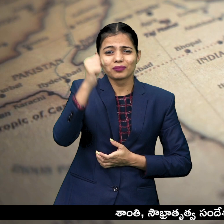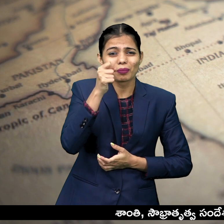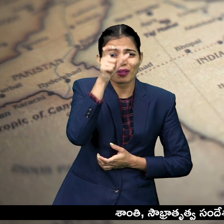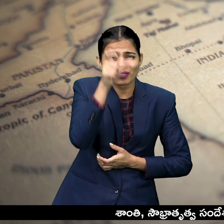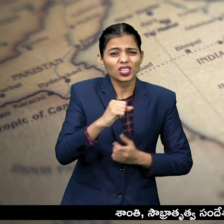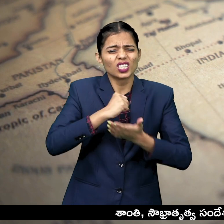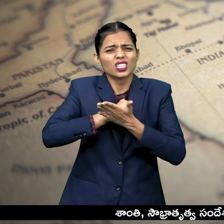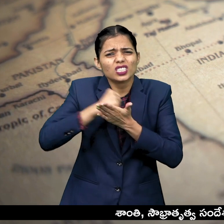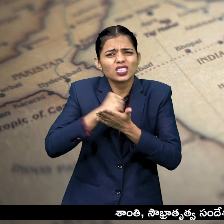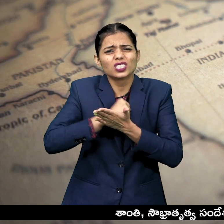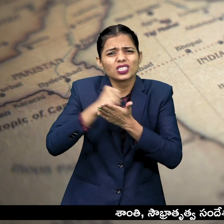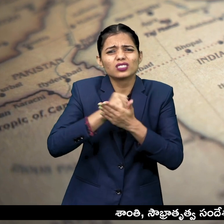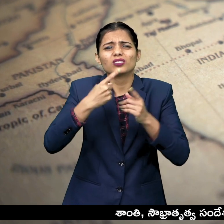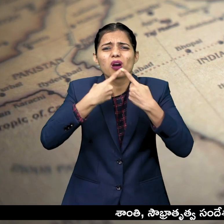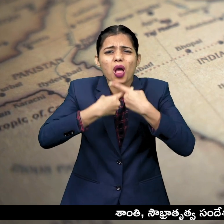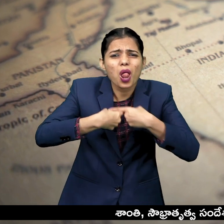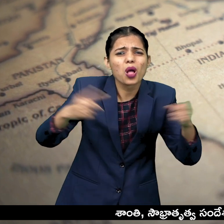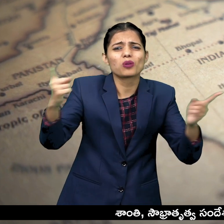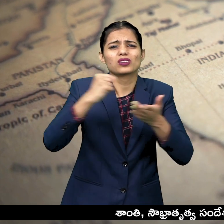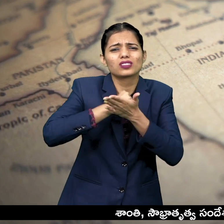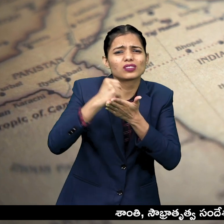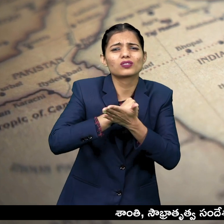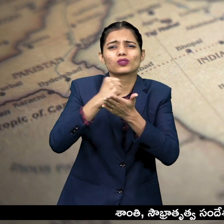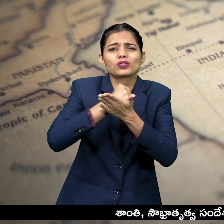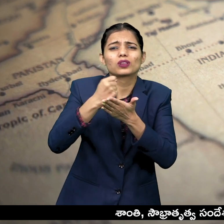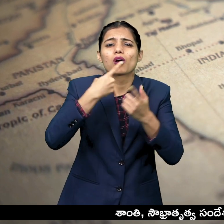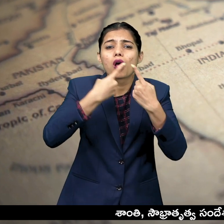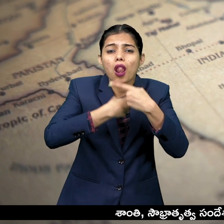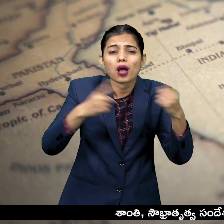శాంతి, సౌభ్రాతృత్వ సందేశాన్ని వ్యాప్తి చేసేందుకు